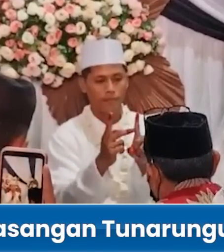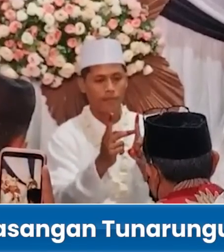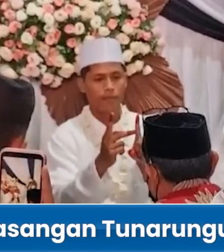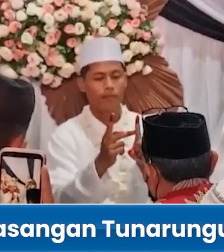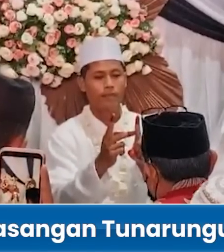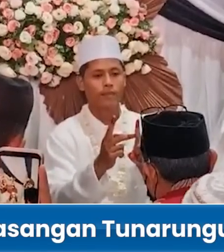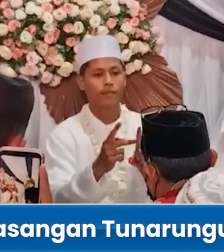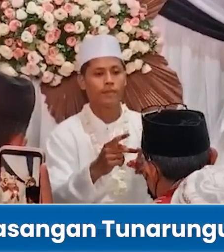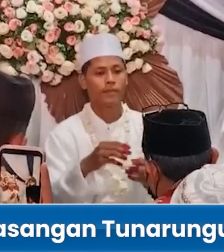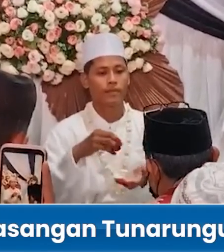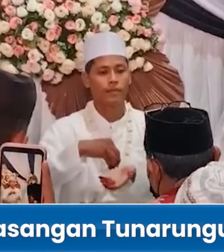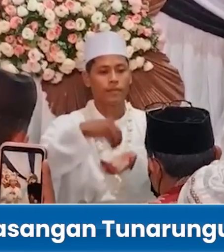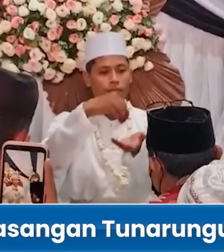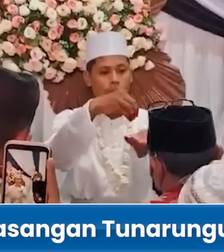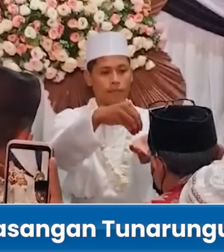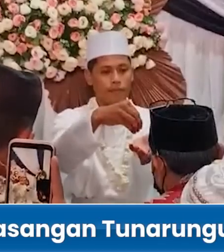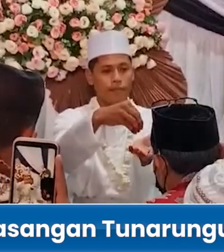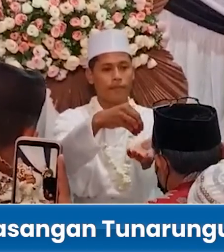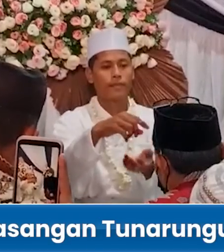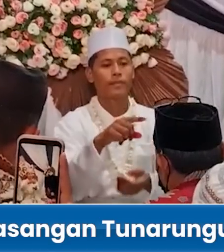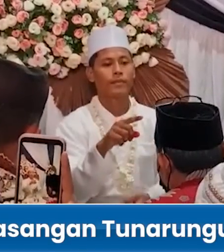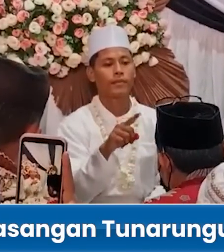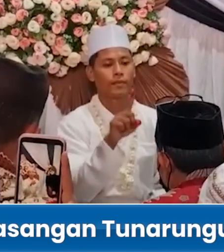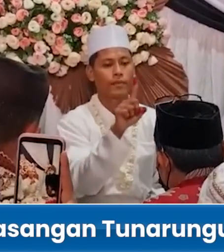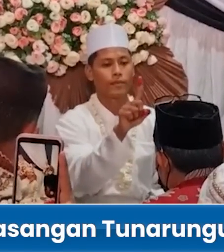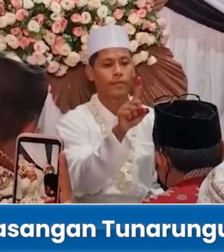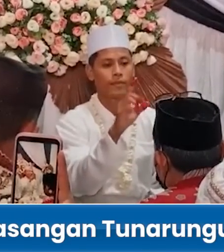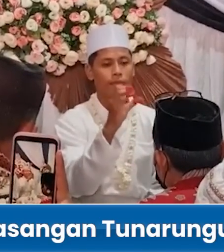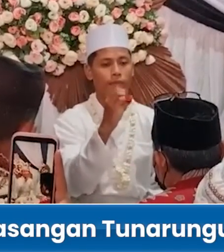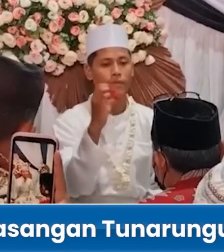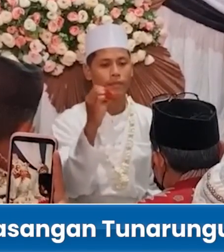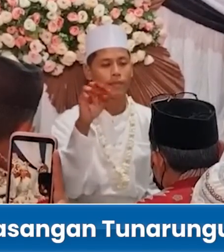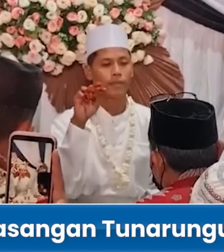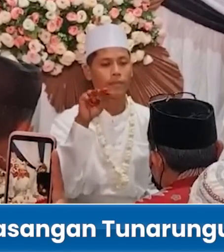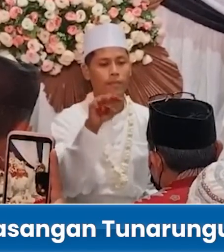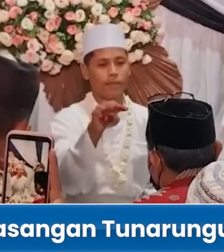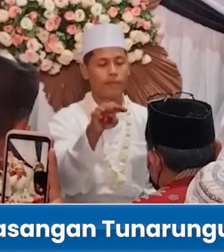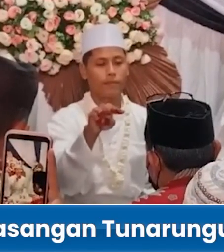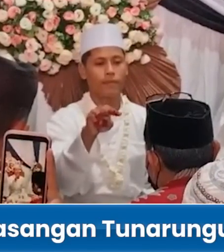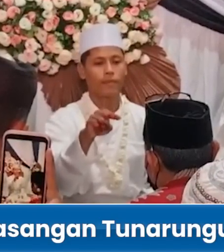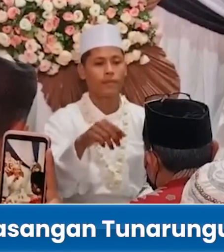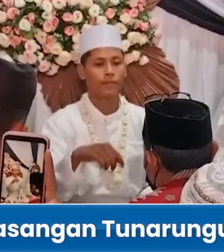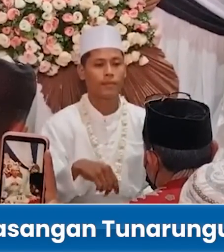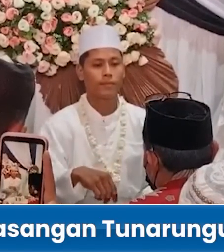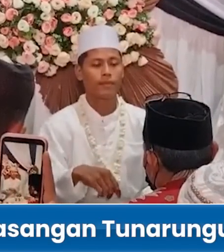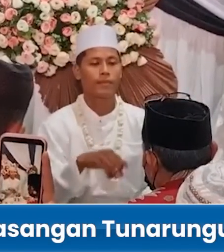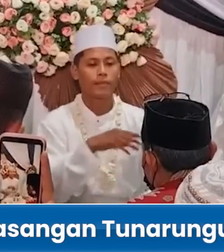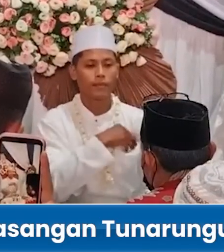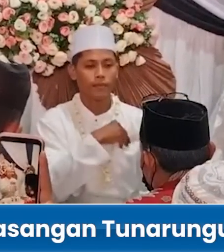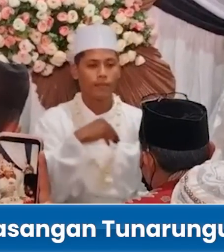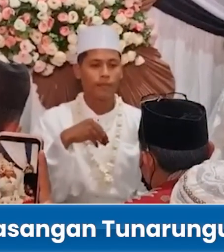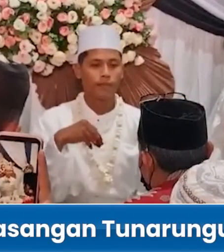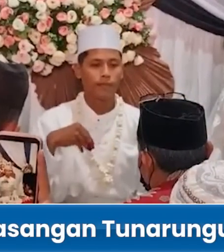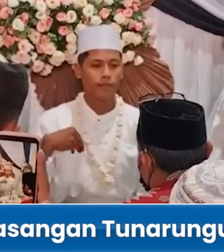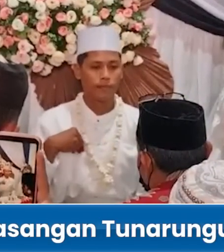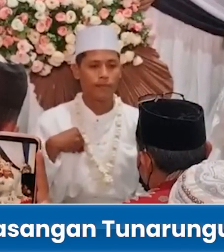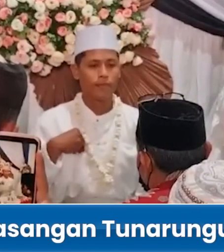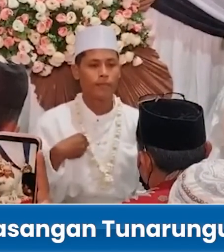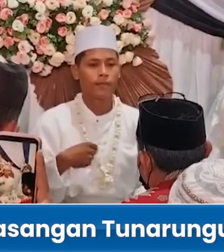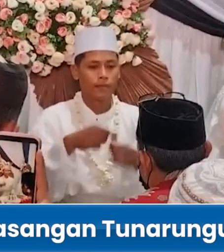memberikan penjelasannya kepada tribunvideo.com. Dirinya lalu menceritakan jika kisah pertemuan keduanya berawal dari komunitas disabilitas